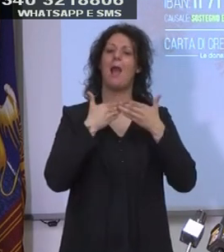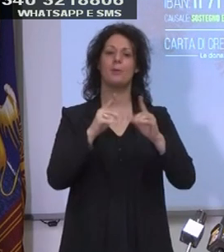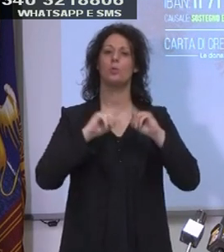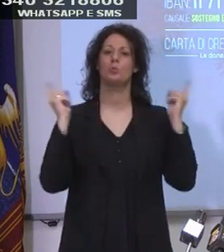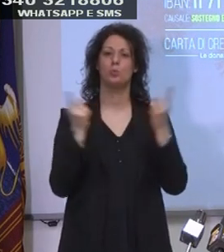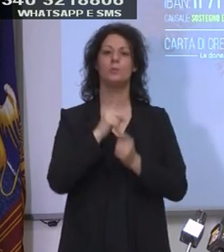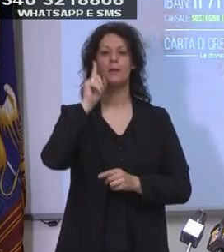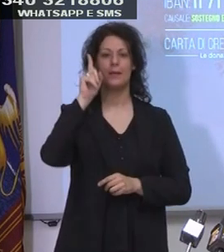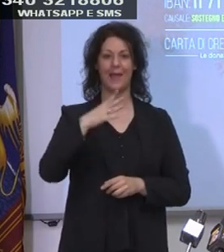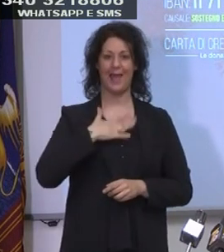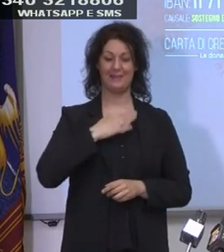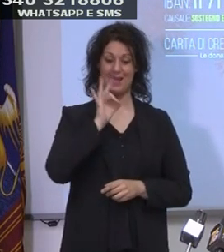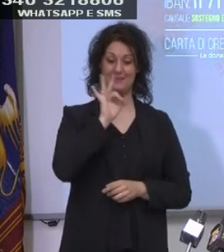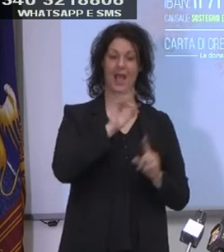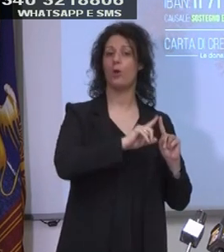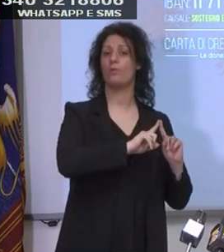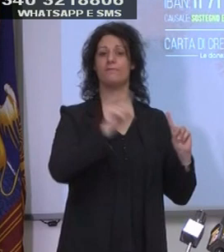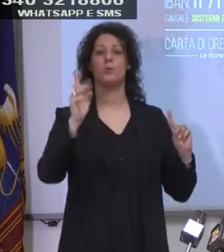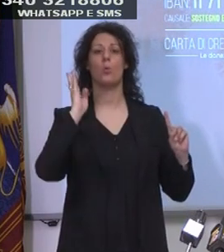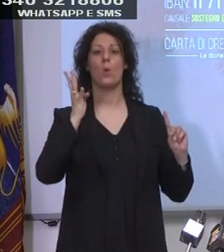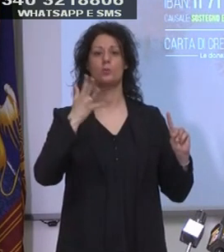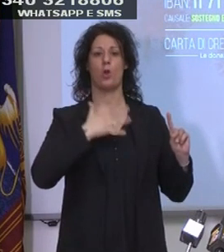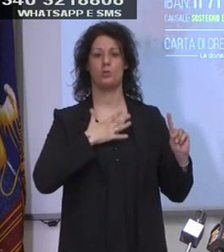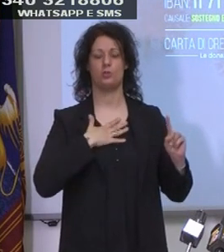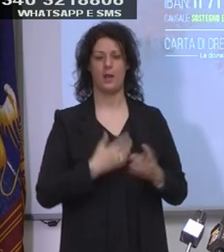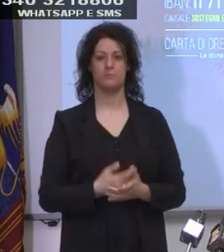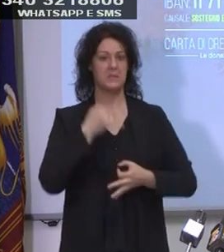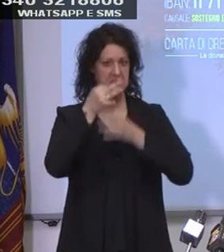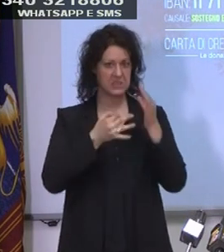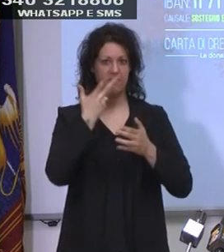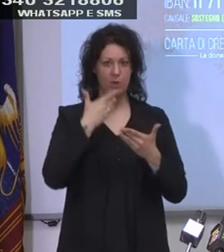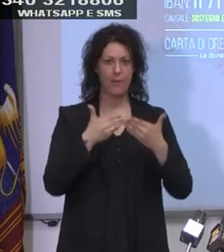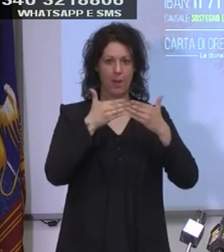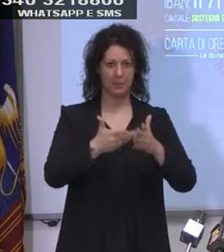Il 014, e che vuol dire dalla fattoria